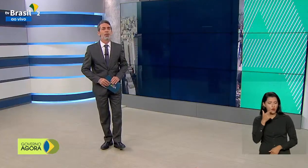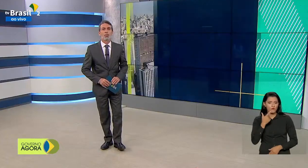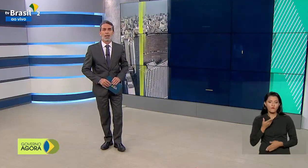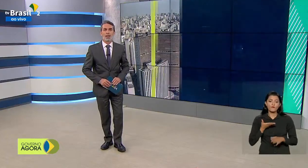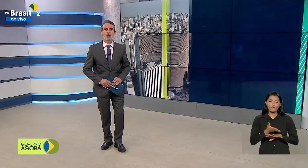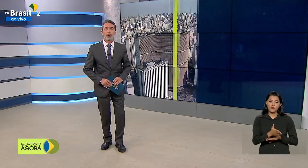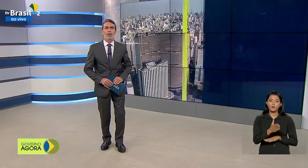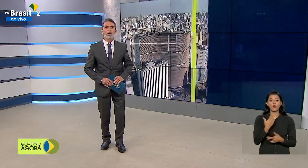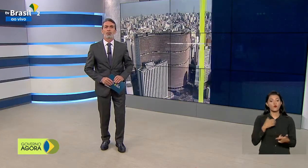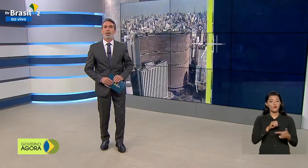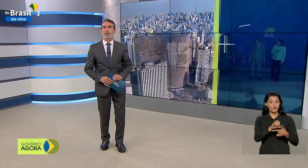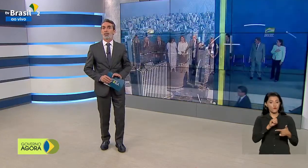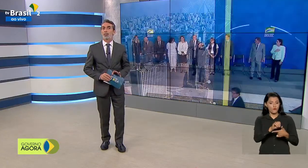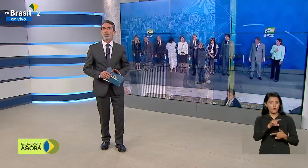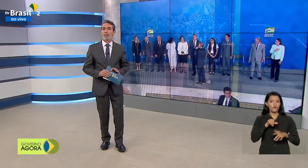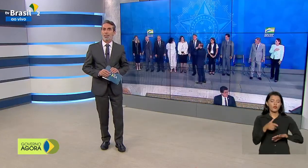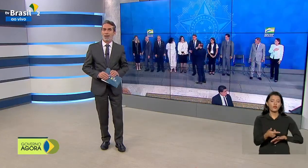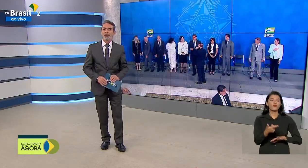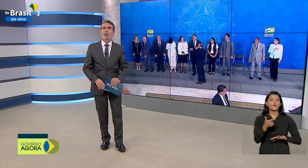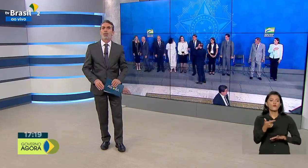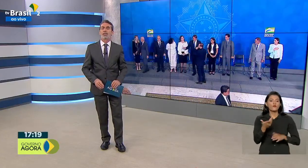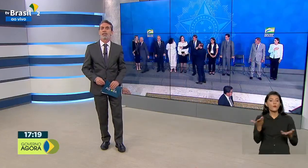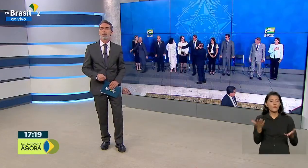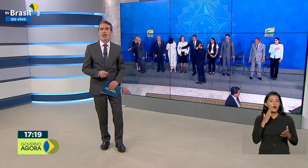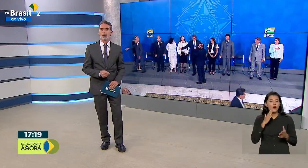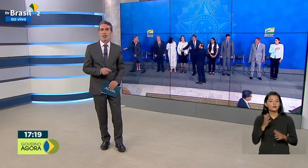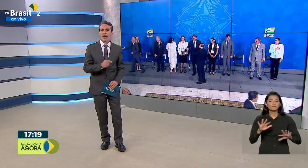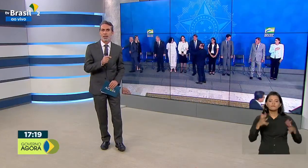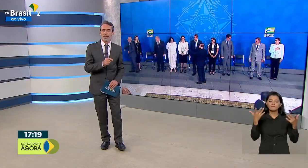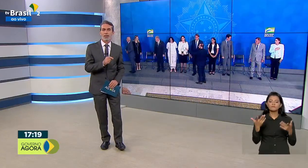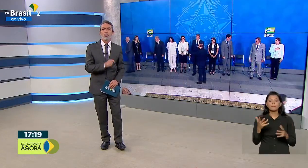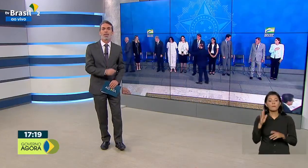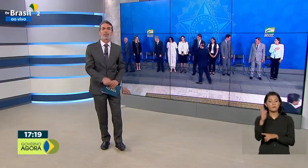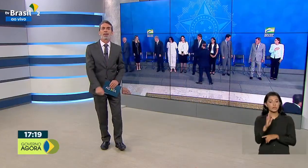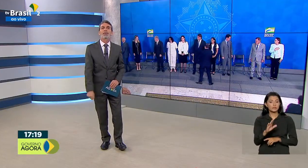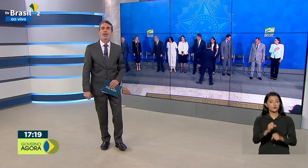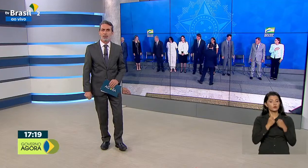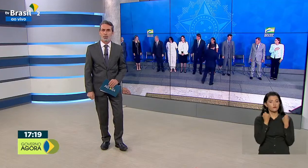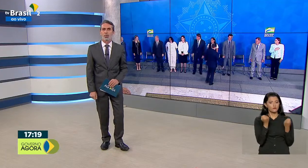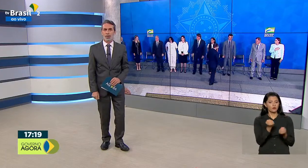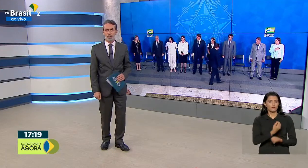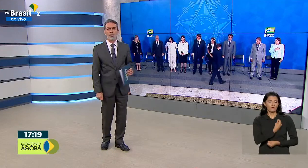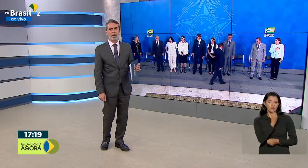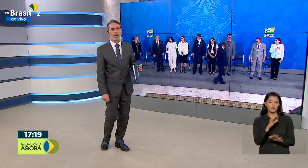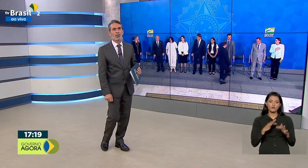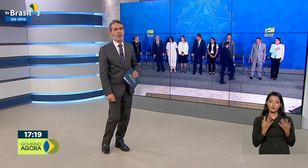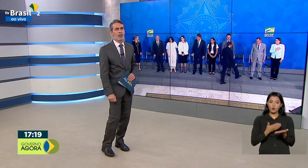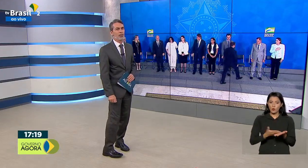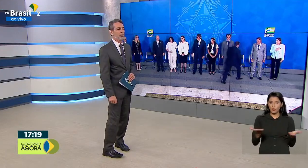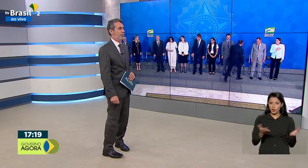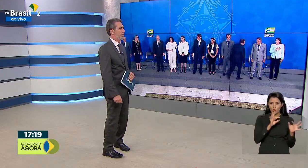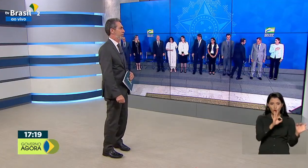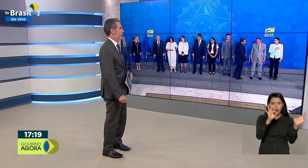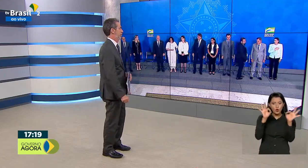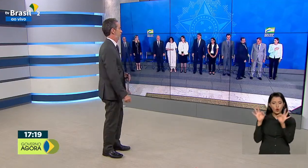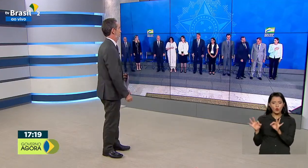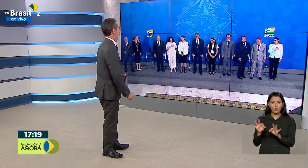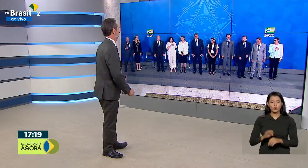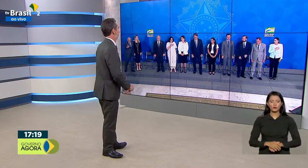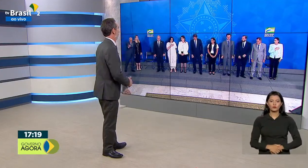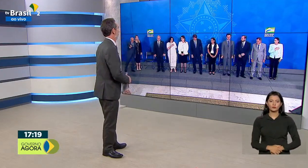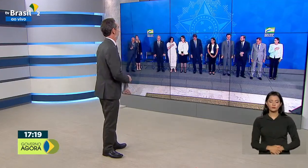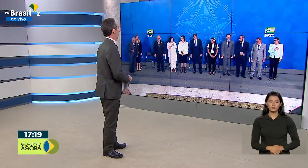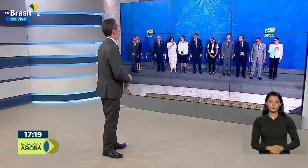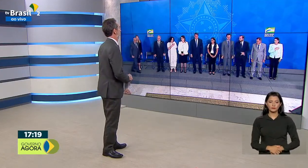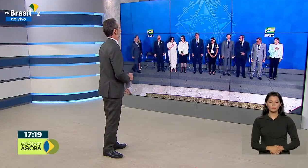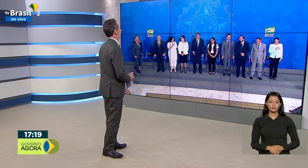ao vivo ao Palácio do Planalto para a cerimônia Brasil pela vida pela família que começa neste momento acompanha aqui com a gente